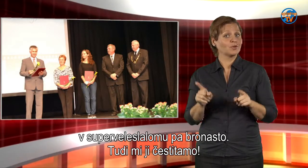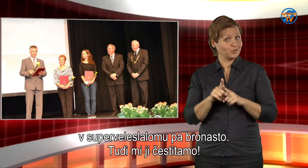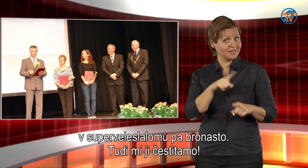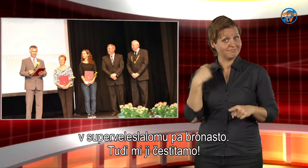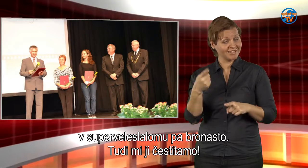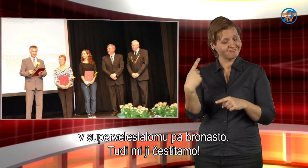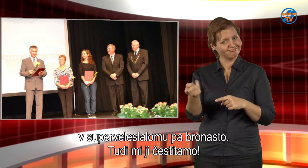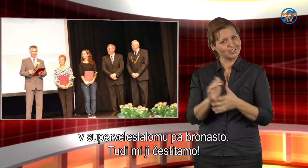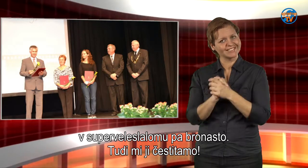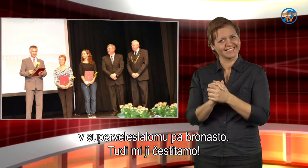Tudi mi ji čestitamo.